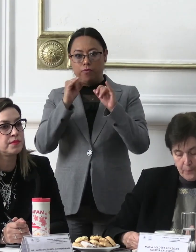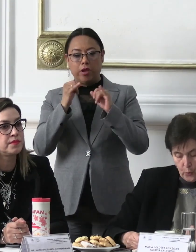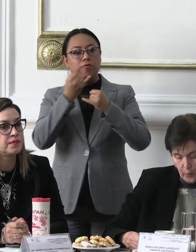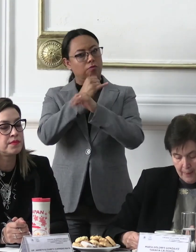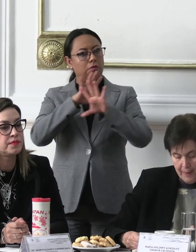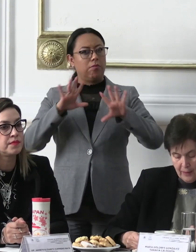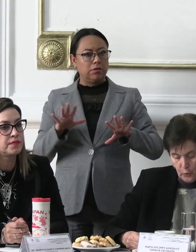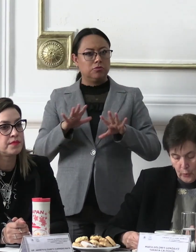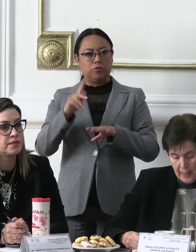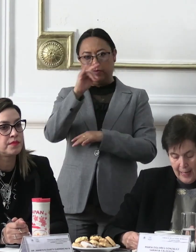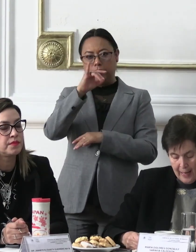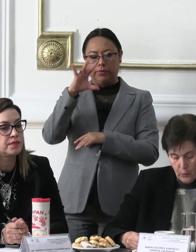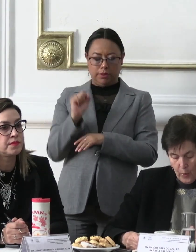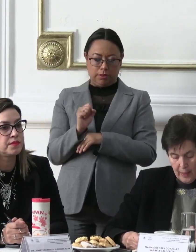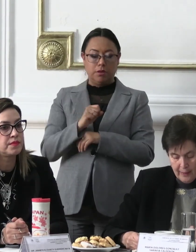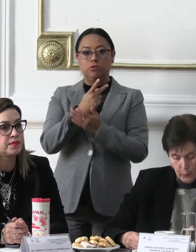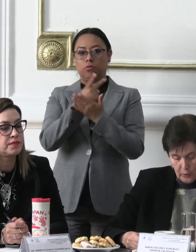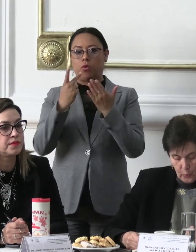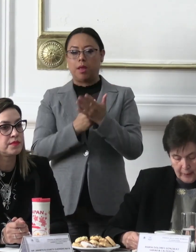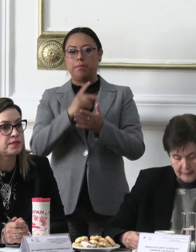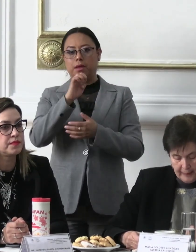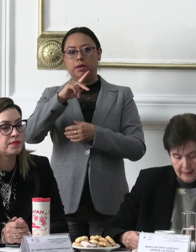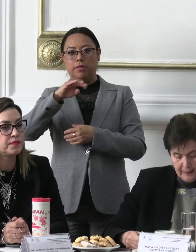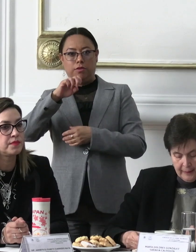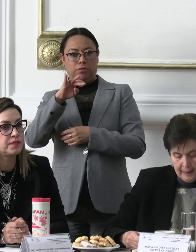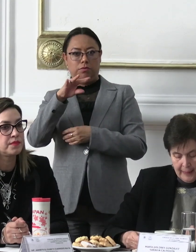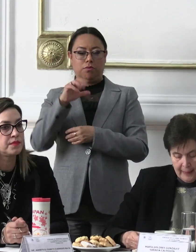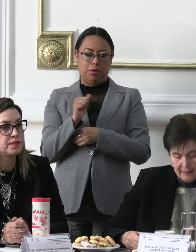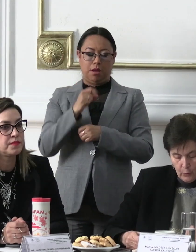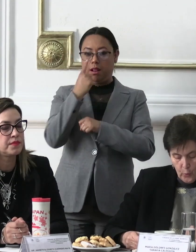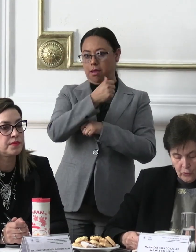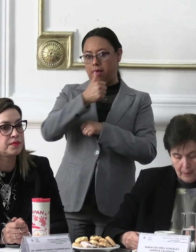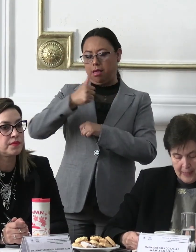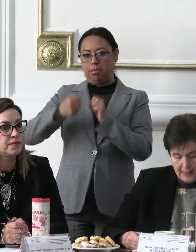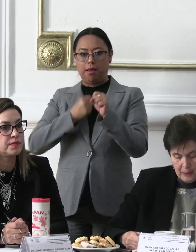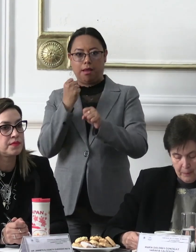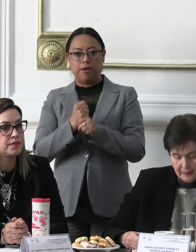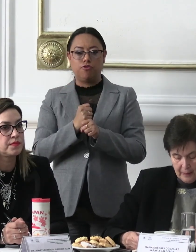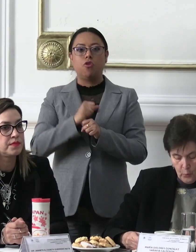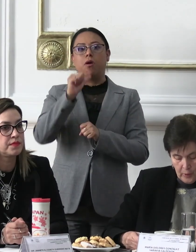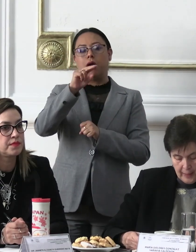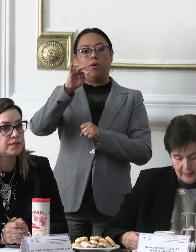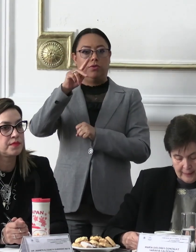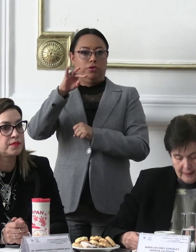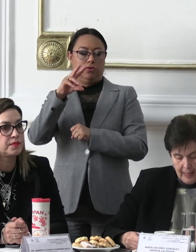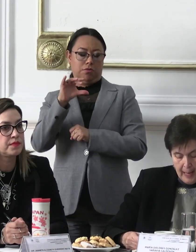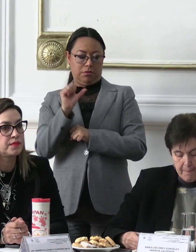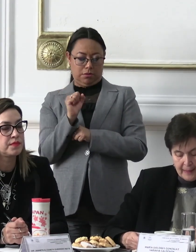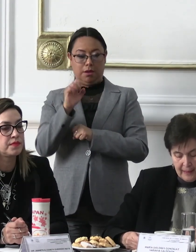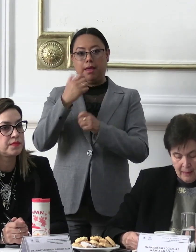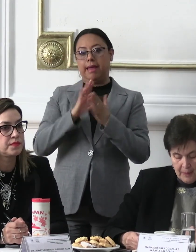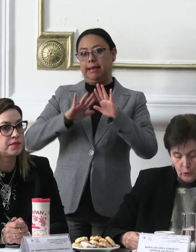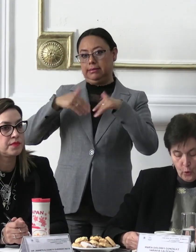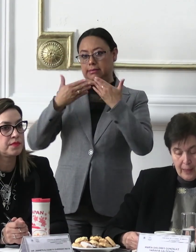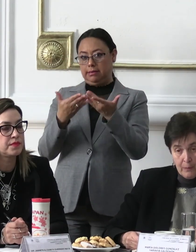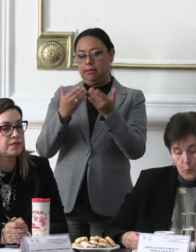servicio de vigilancia, programa editorial anual y auditoría externa, seguros de bienes patrimoniales, mantenimiento del